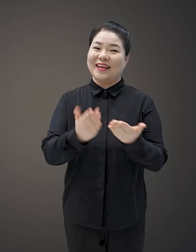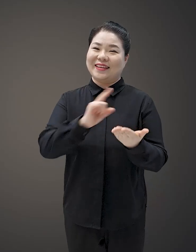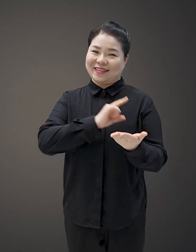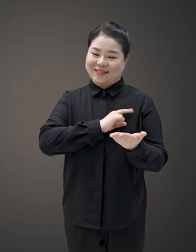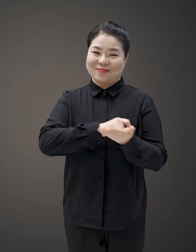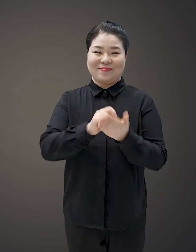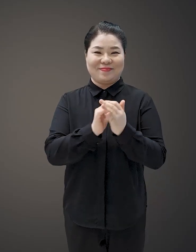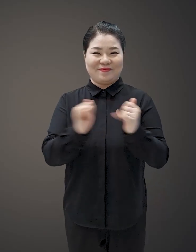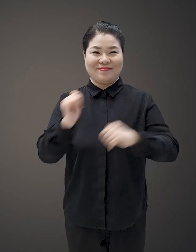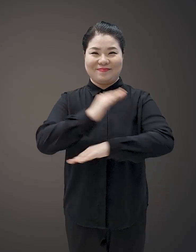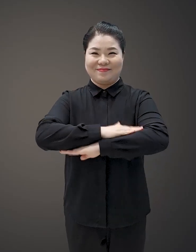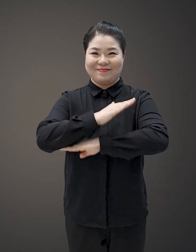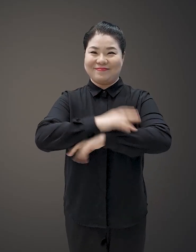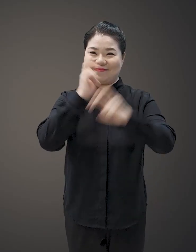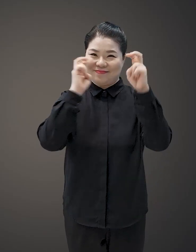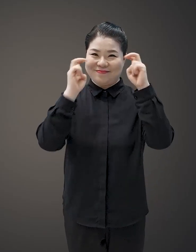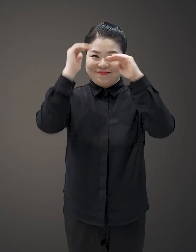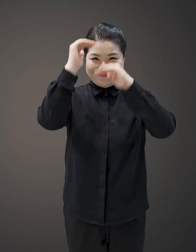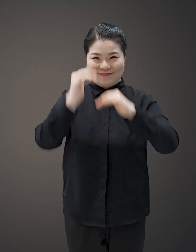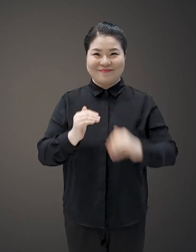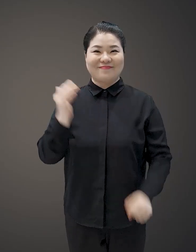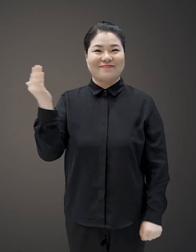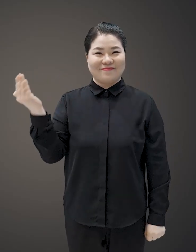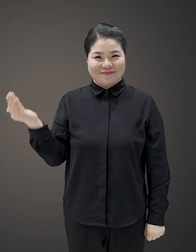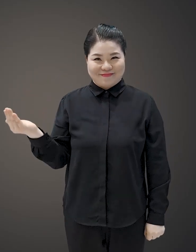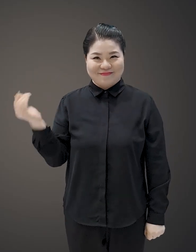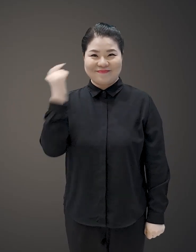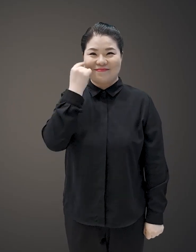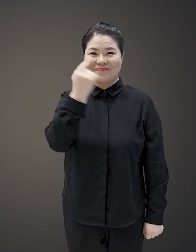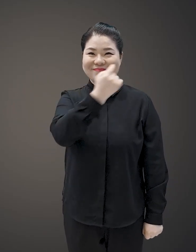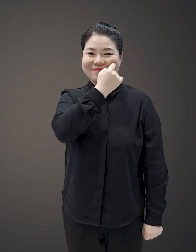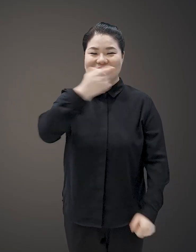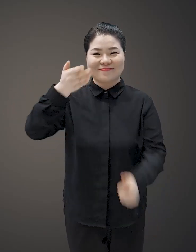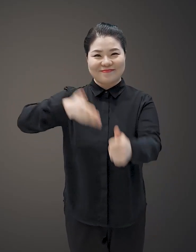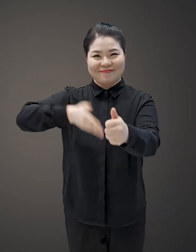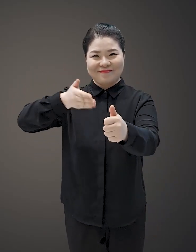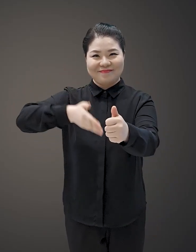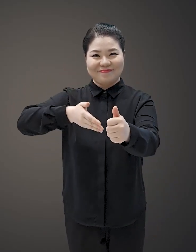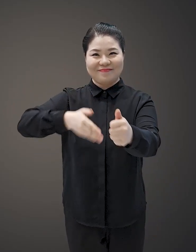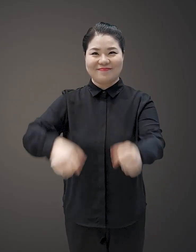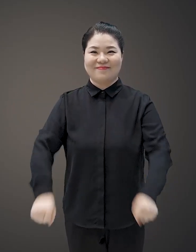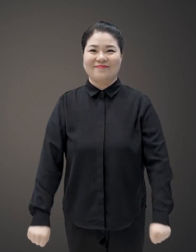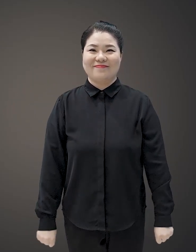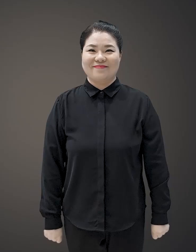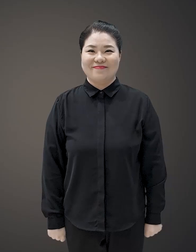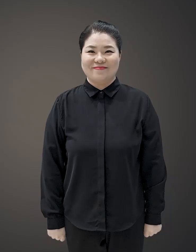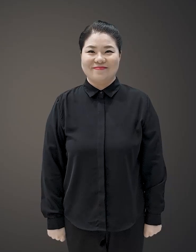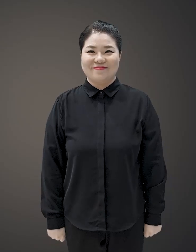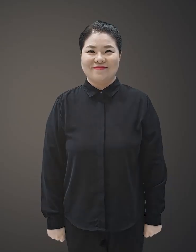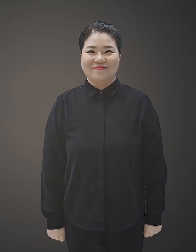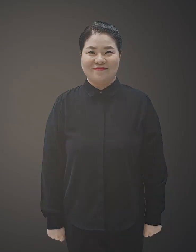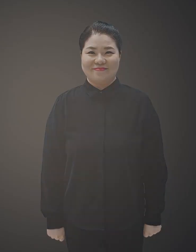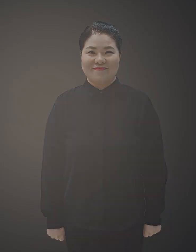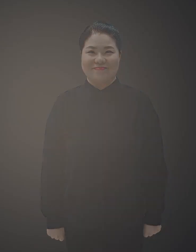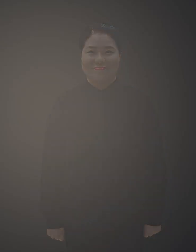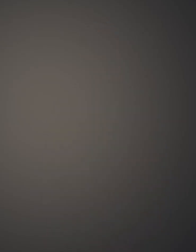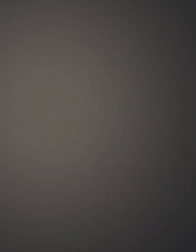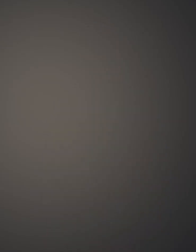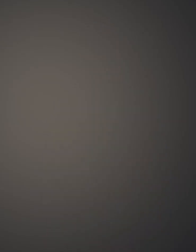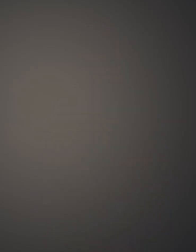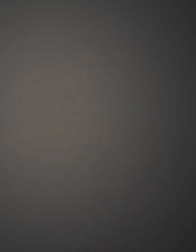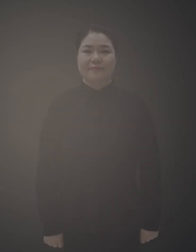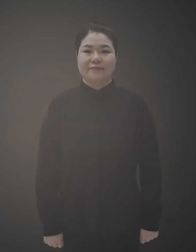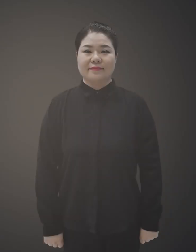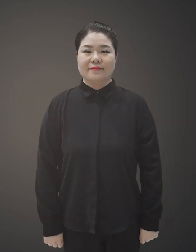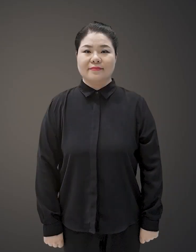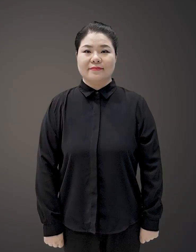소리. 저자 박선정. 그림 박선정. 출판사 풀빛.